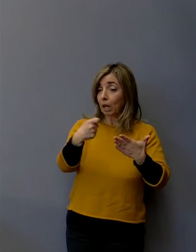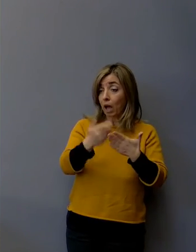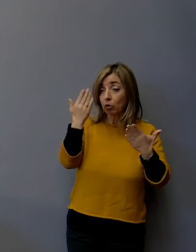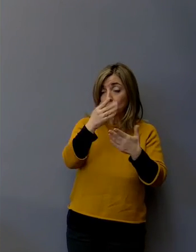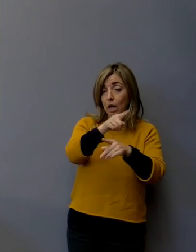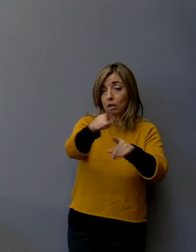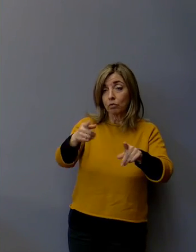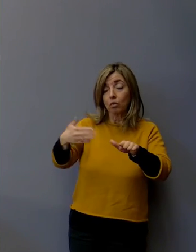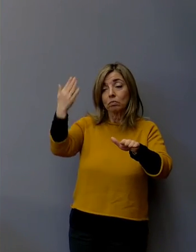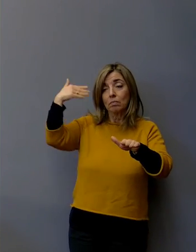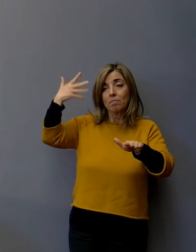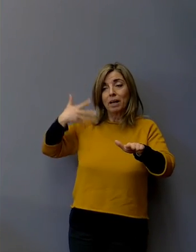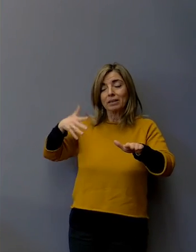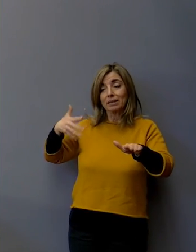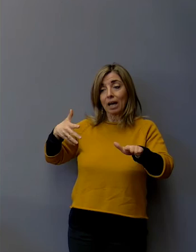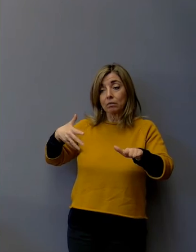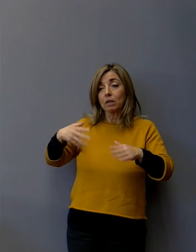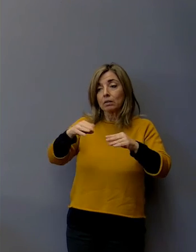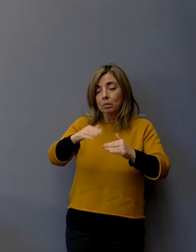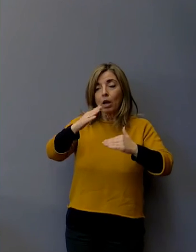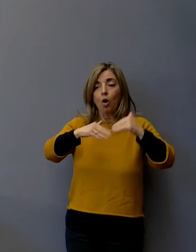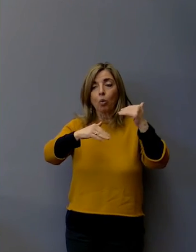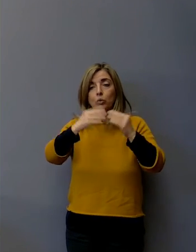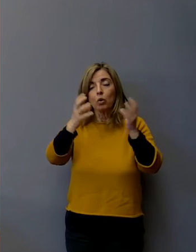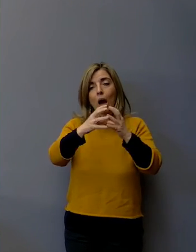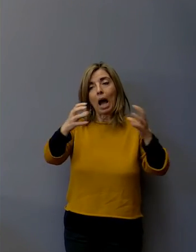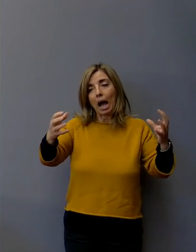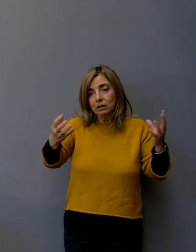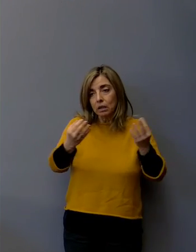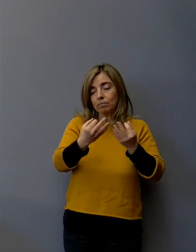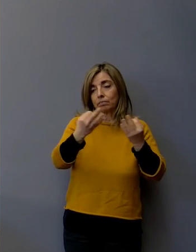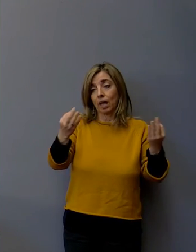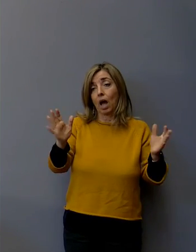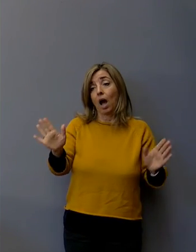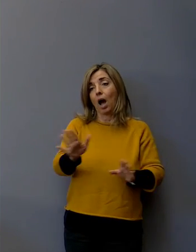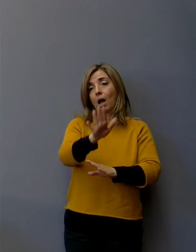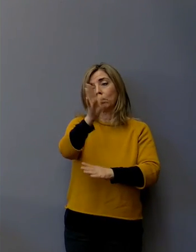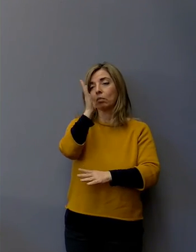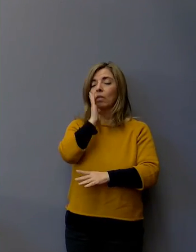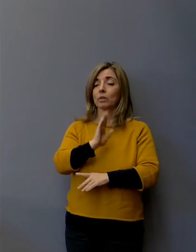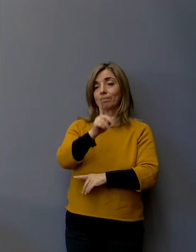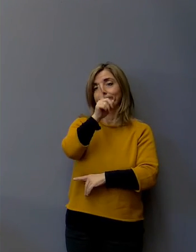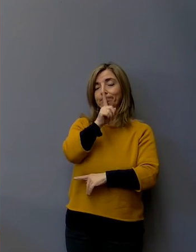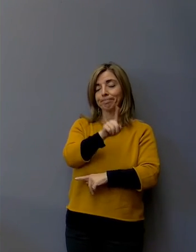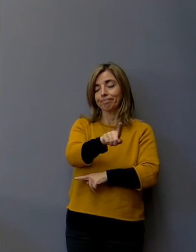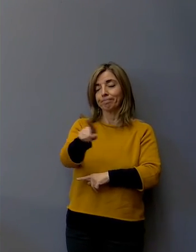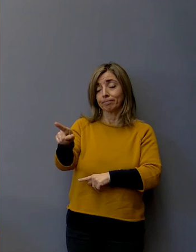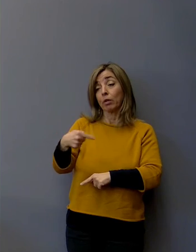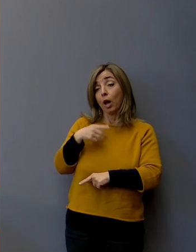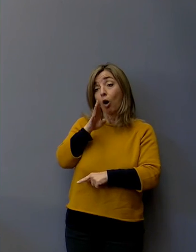come si deve almeno non tirate sul punto per favore almeno state in silenzio questo sarebbe un